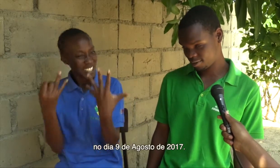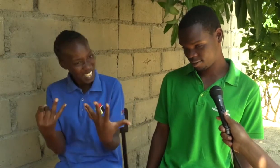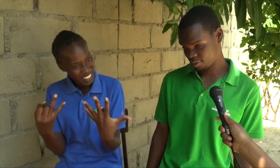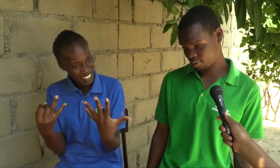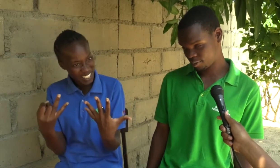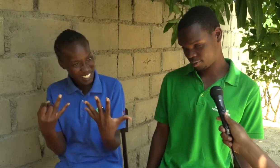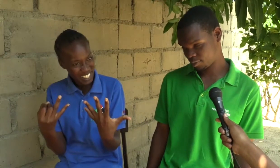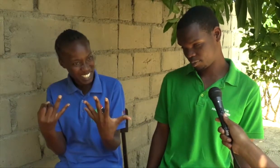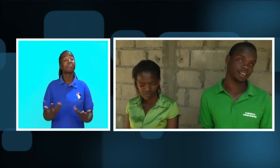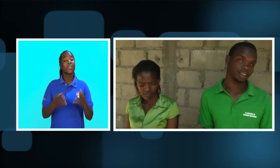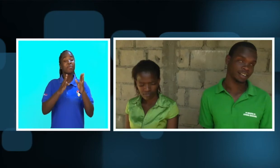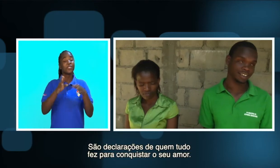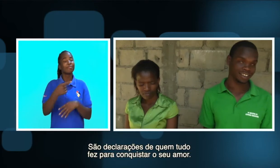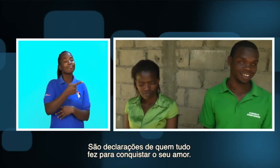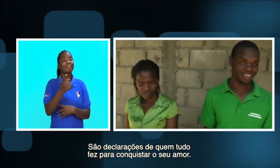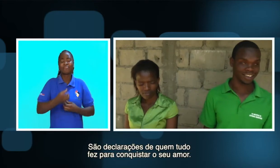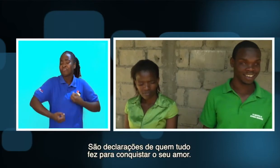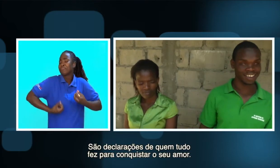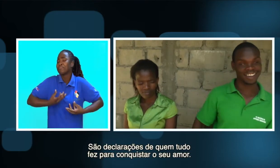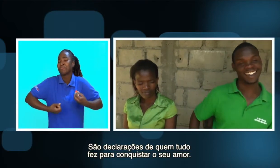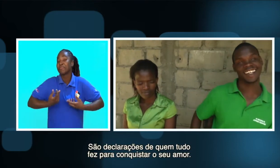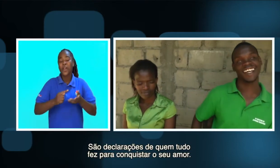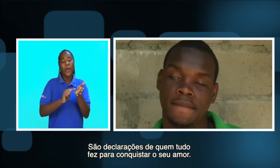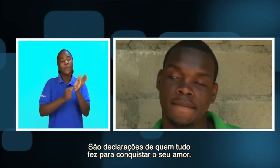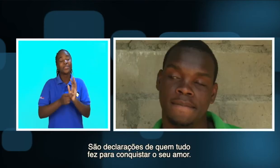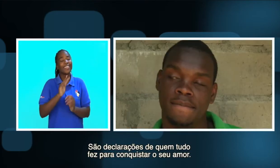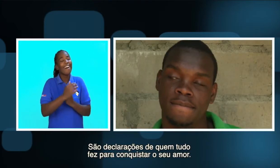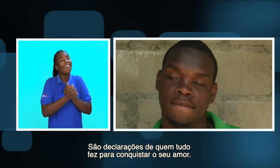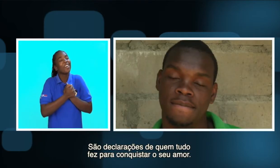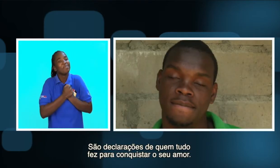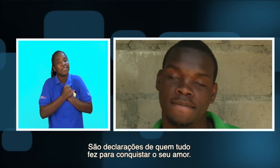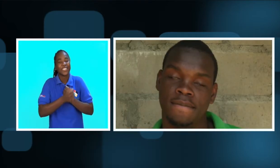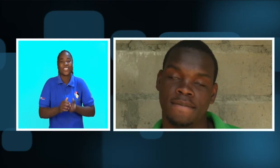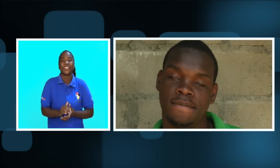São declarações de quem tudo fez para conquistar o seu amor.